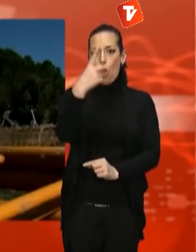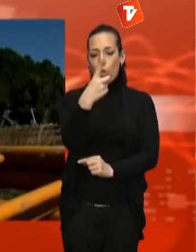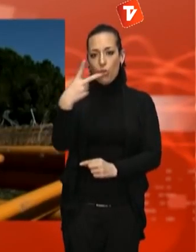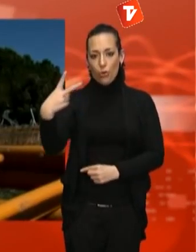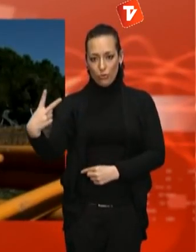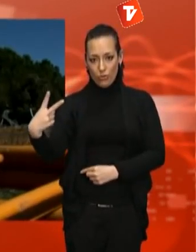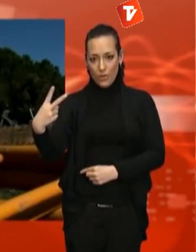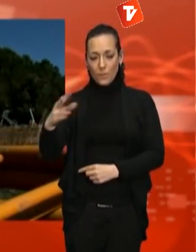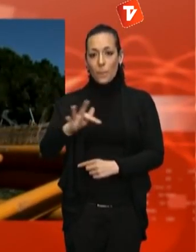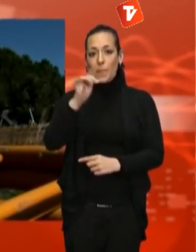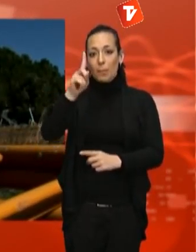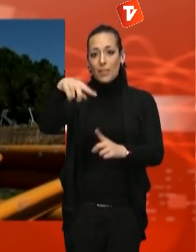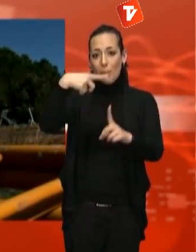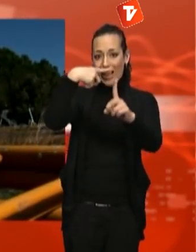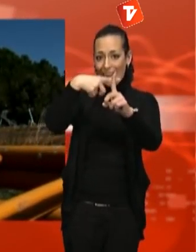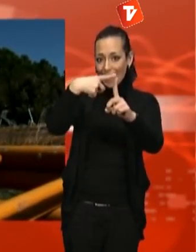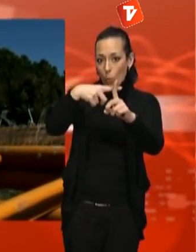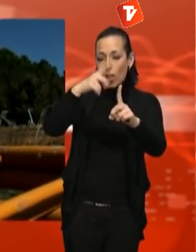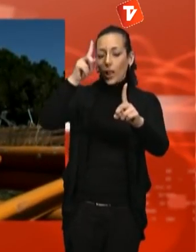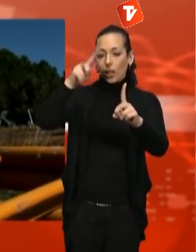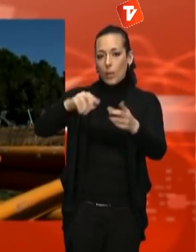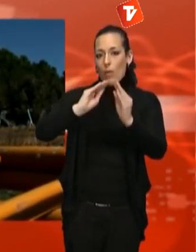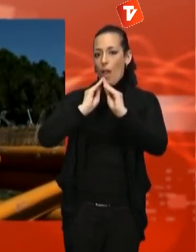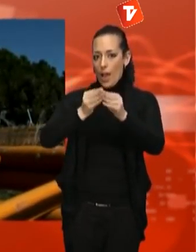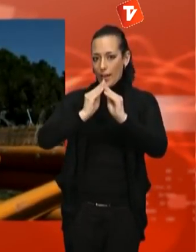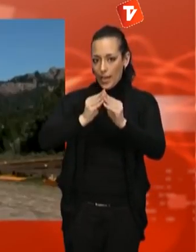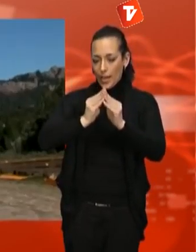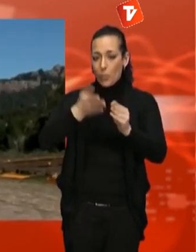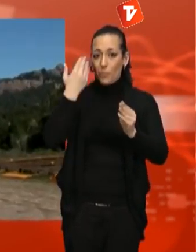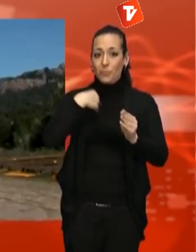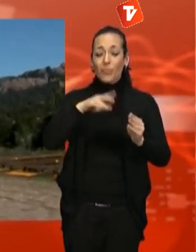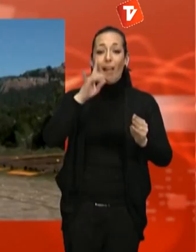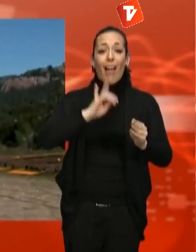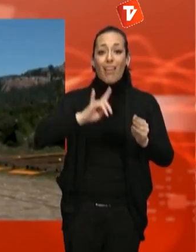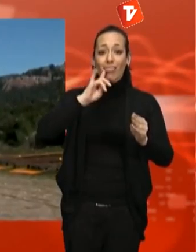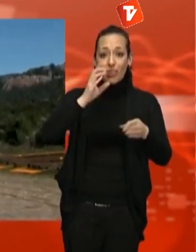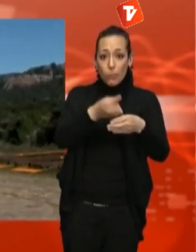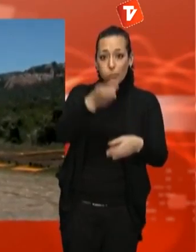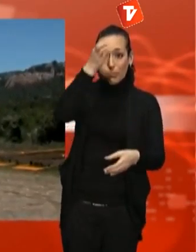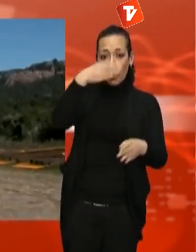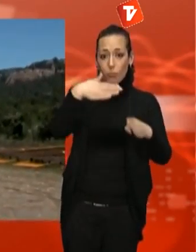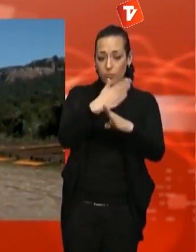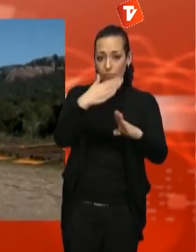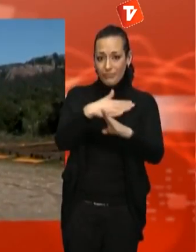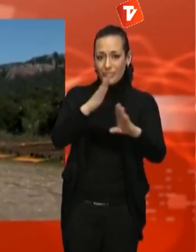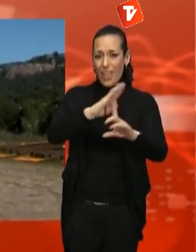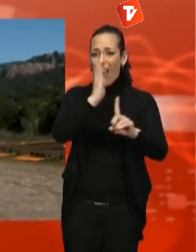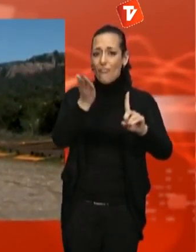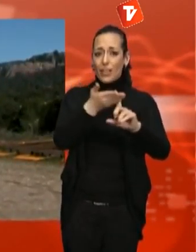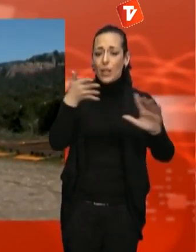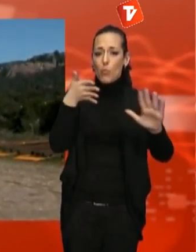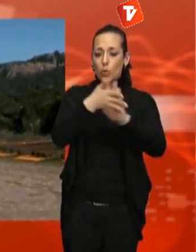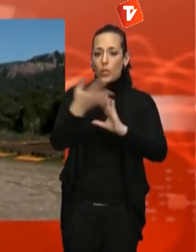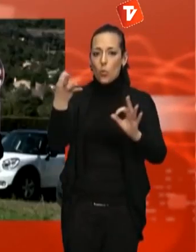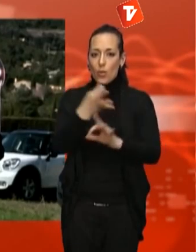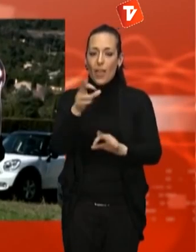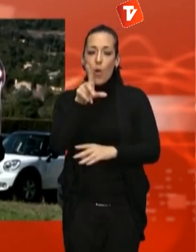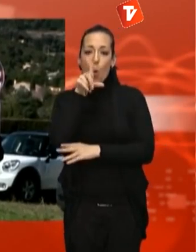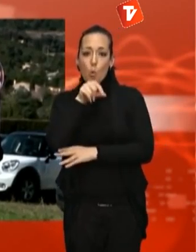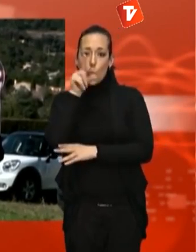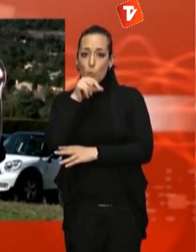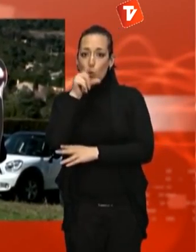substituït per polímers. Els suports àntics de fusta estaven malmesos per l'acció d'ocells picasoques, que fan els nius